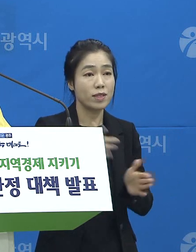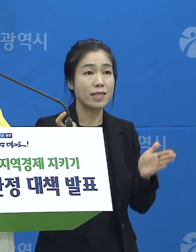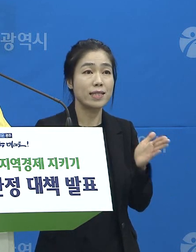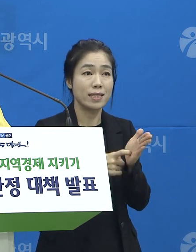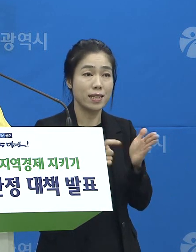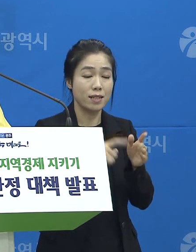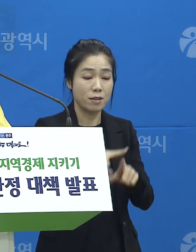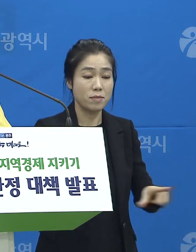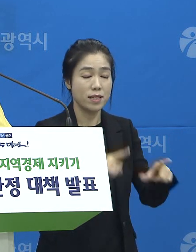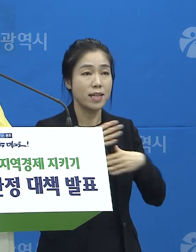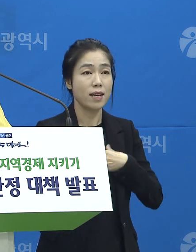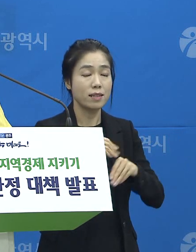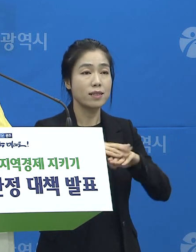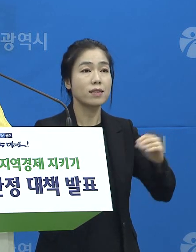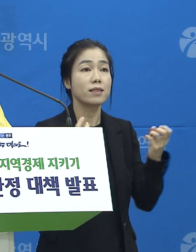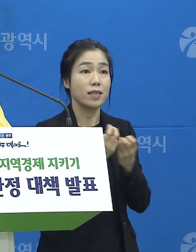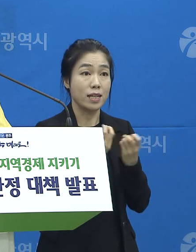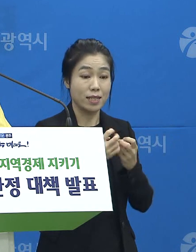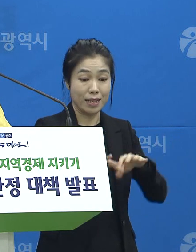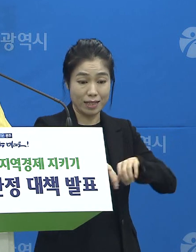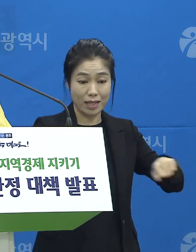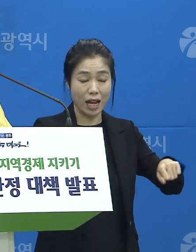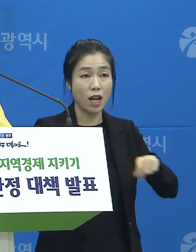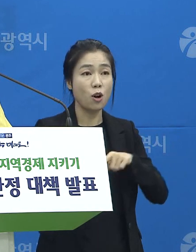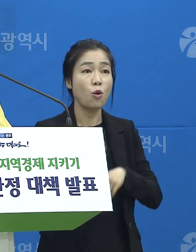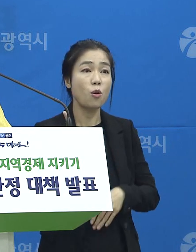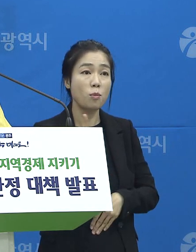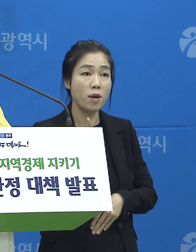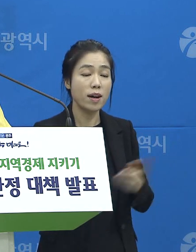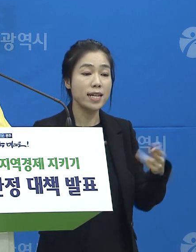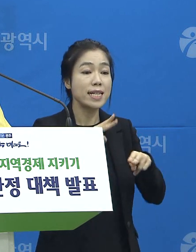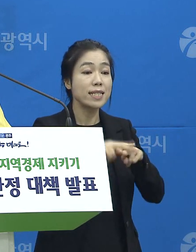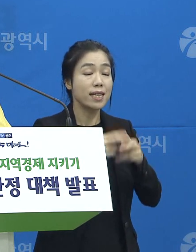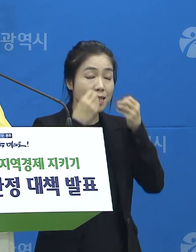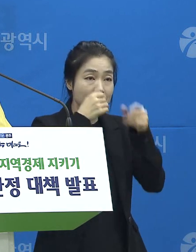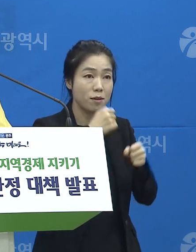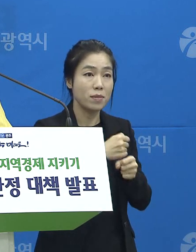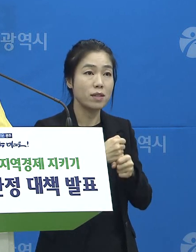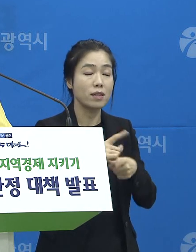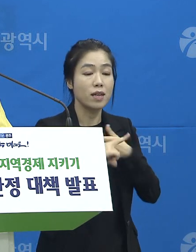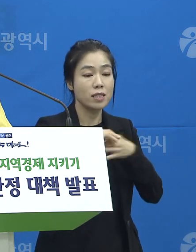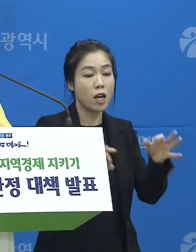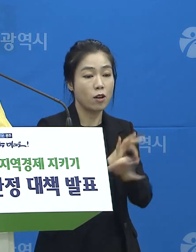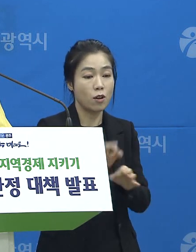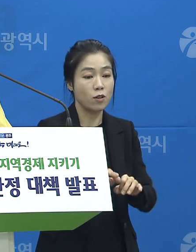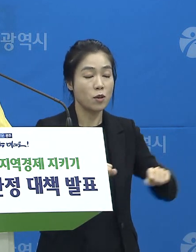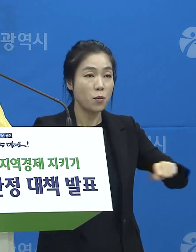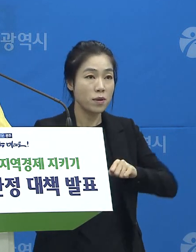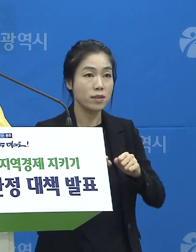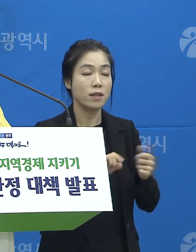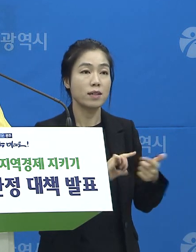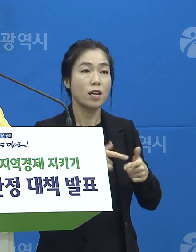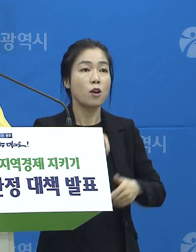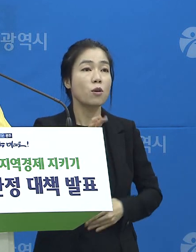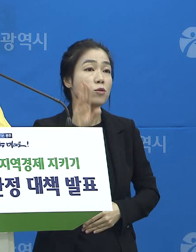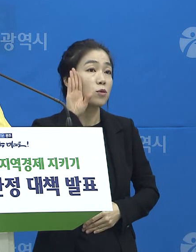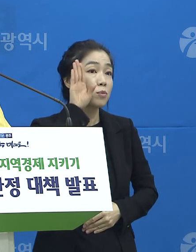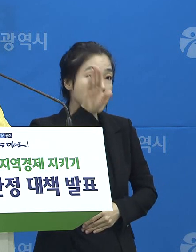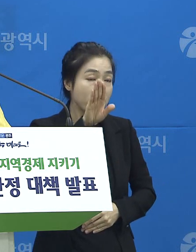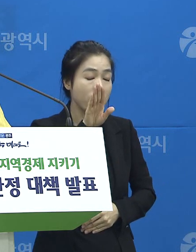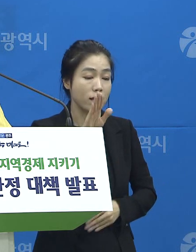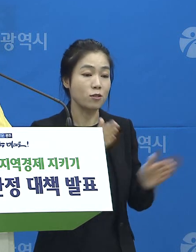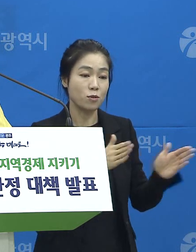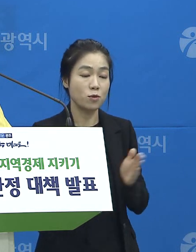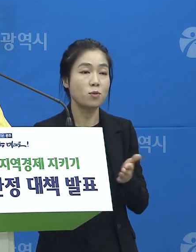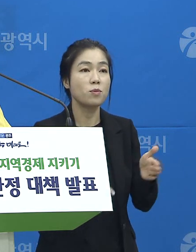긴급 민생안정대책과는 별개로 일자리 창출과 지역경제 활성화 등 광주 미래에